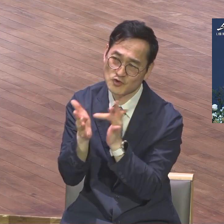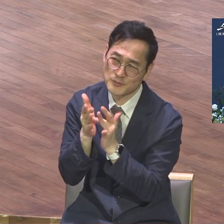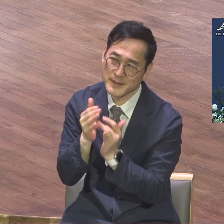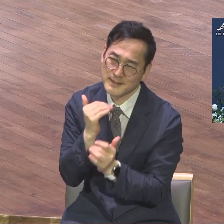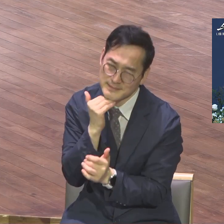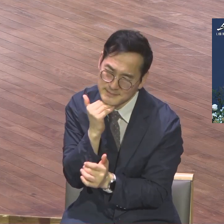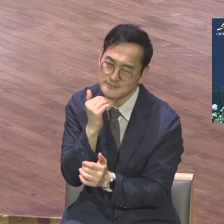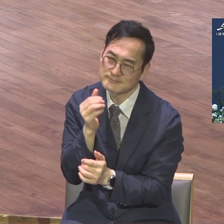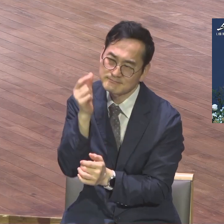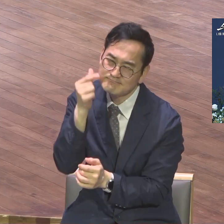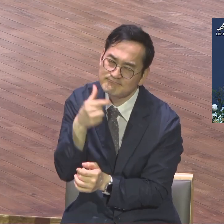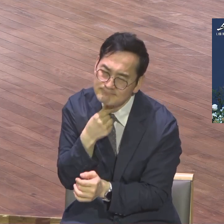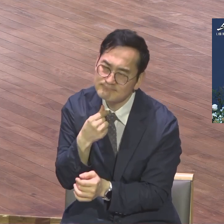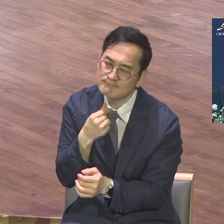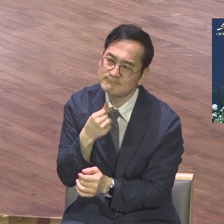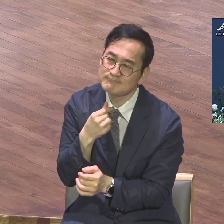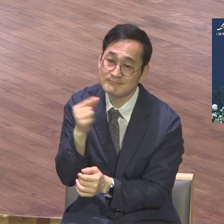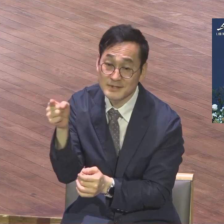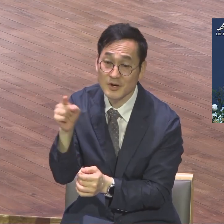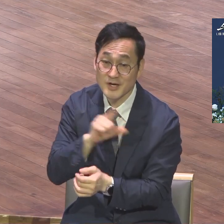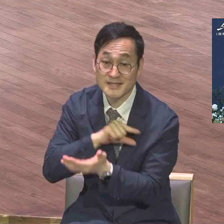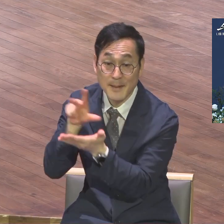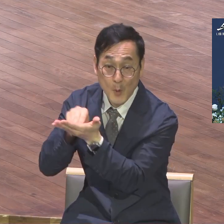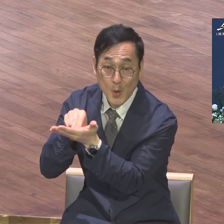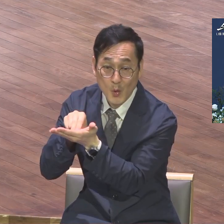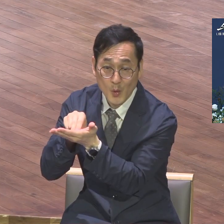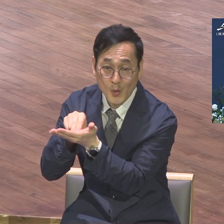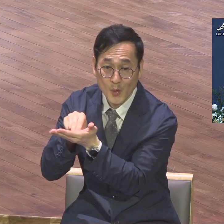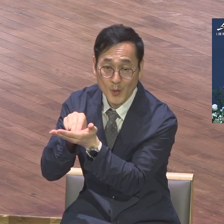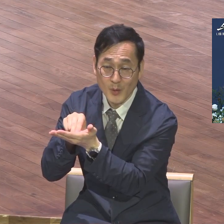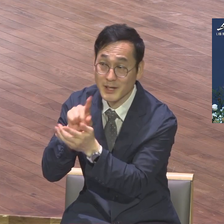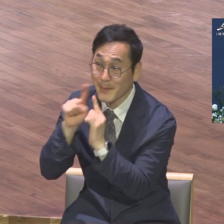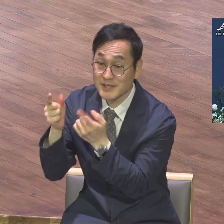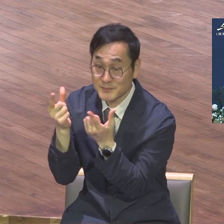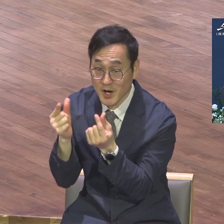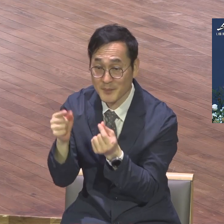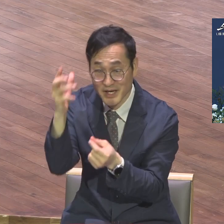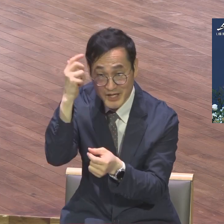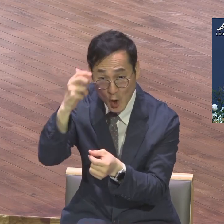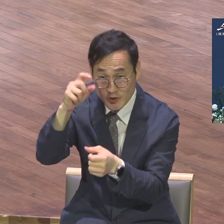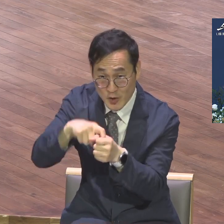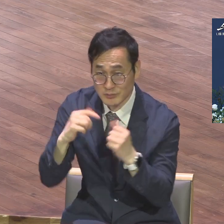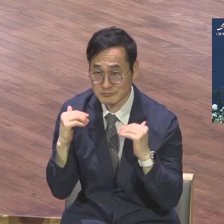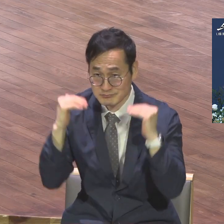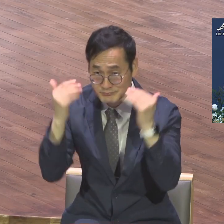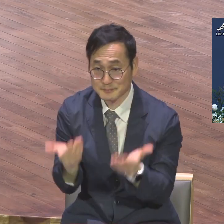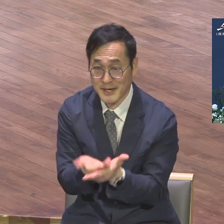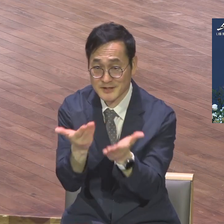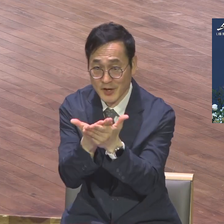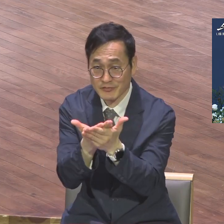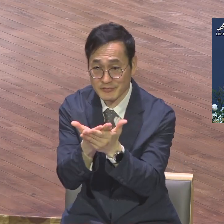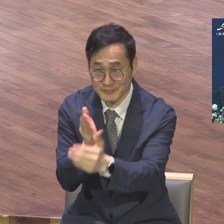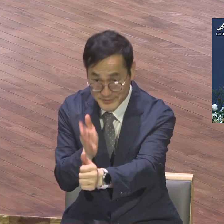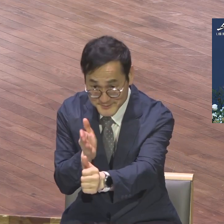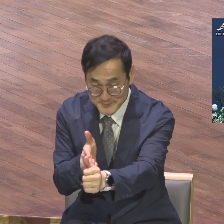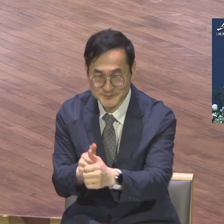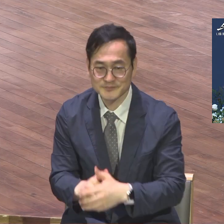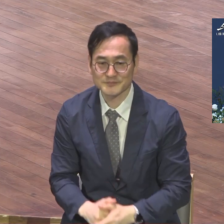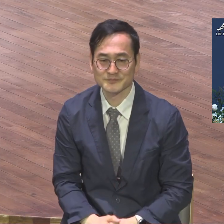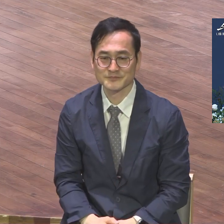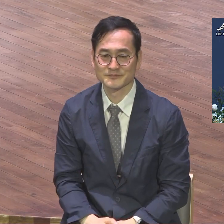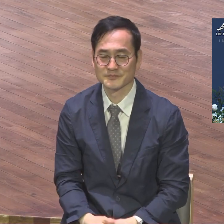사실적으로 붙잡고 이제 영적 성장을 이루어가는 예원 가족들 다 되시기를 주님으로 축복합니다. 그럼